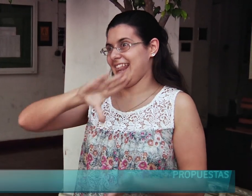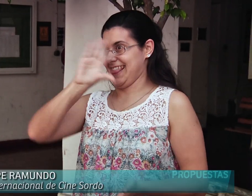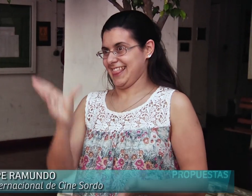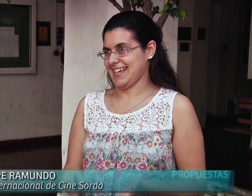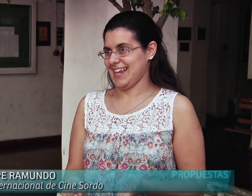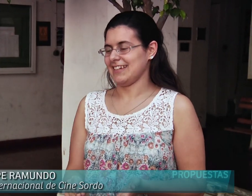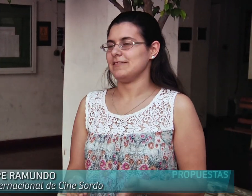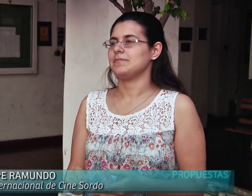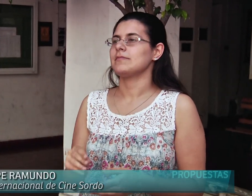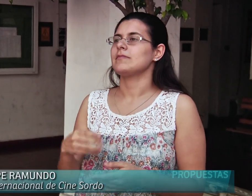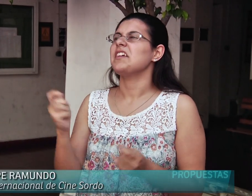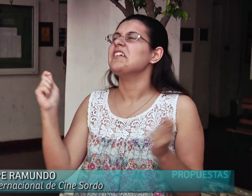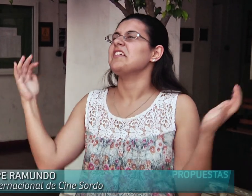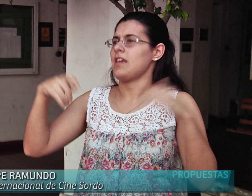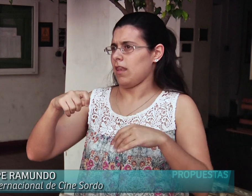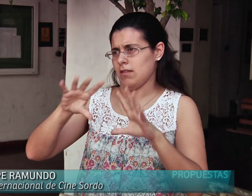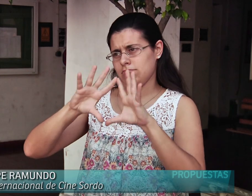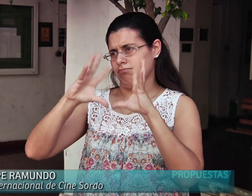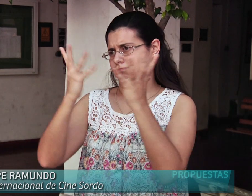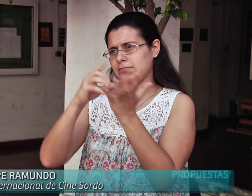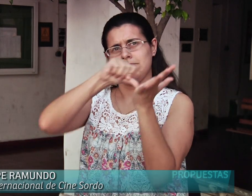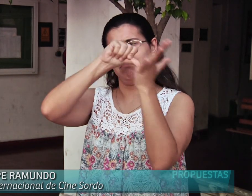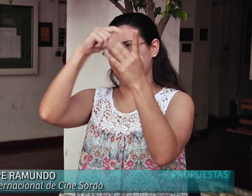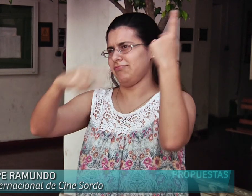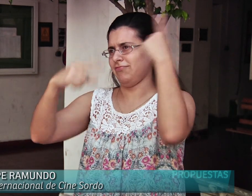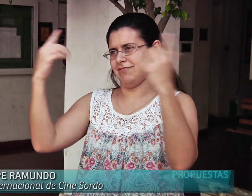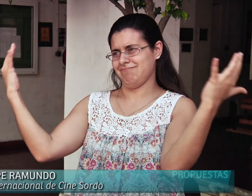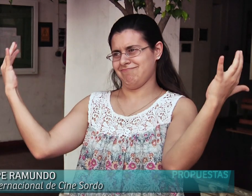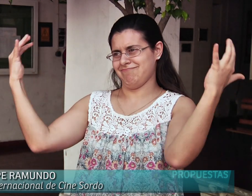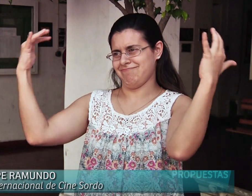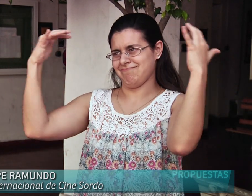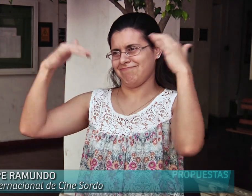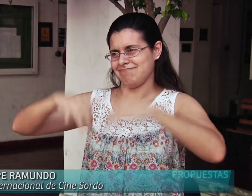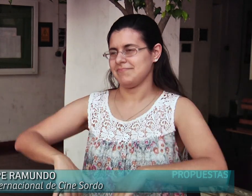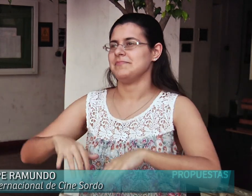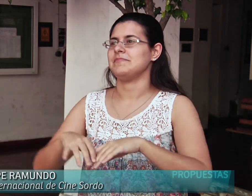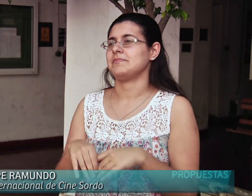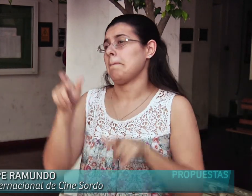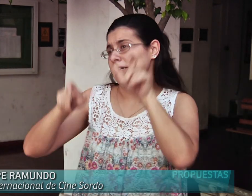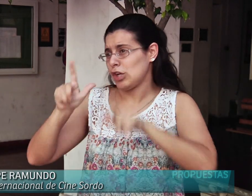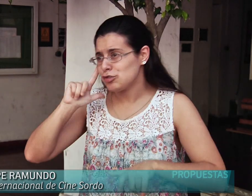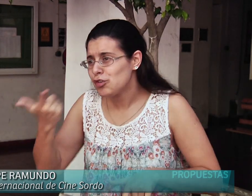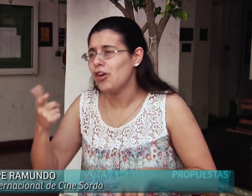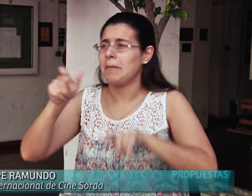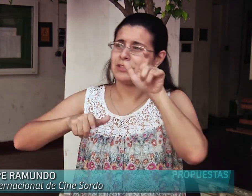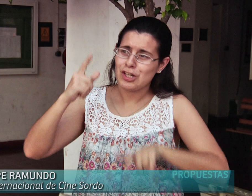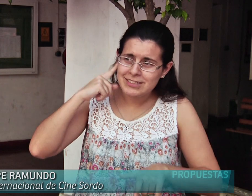Buenos Aires sí Argentina quiénes van a venir personas representantes de distintos lugares del mundo personas